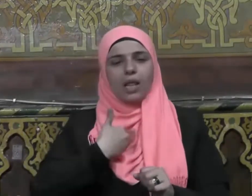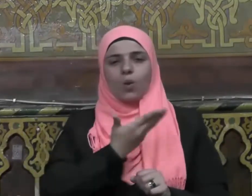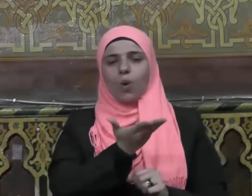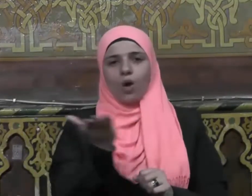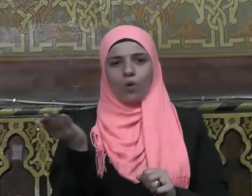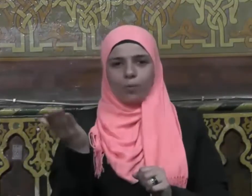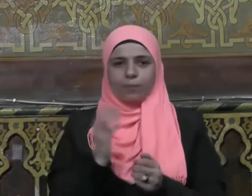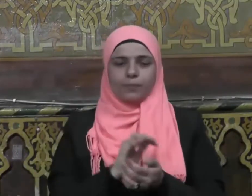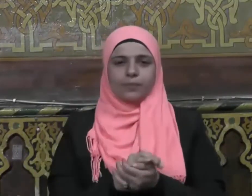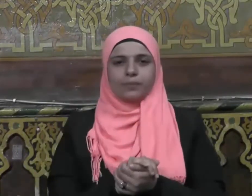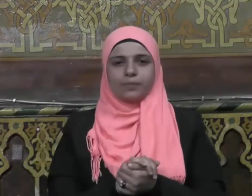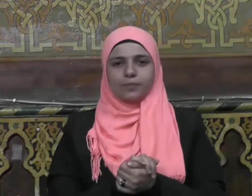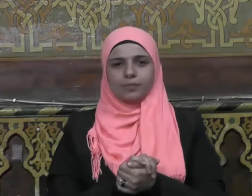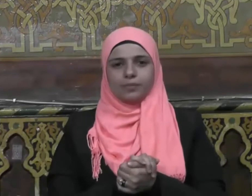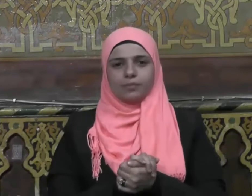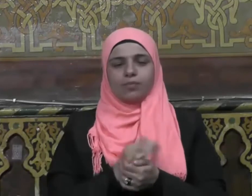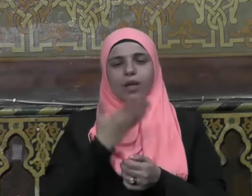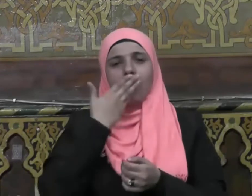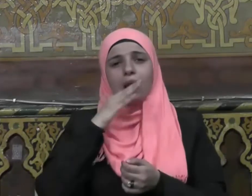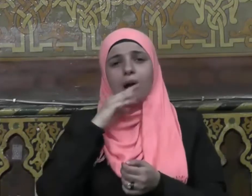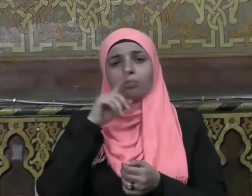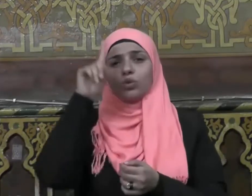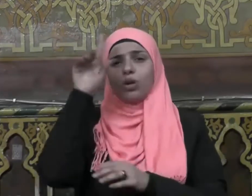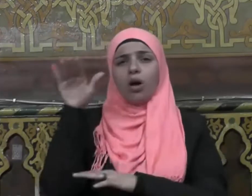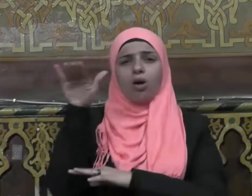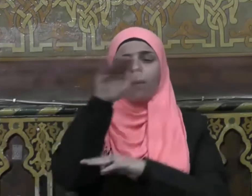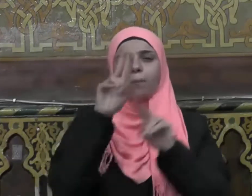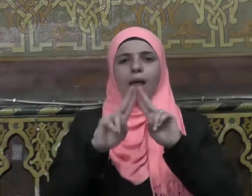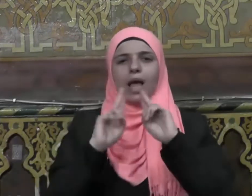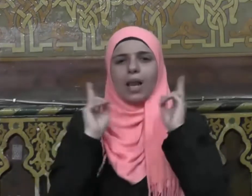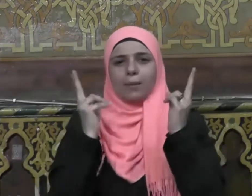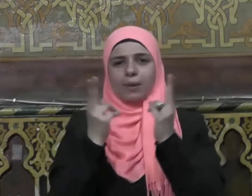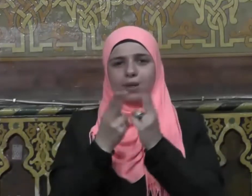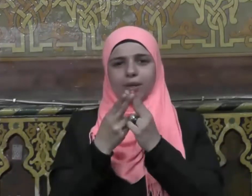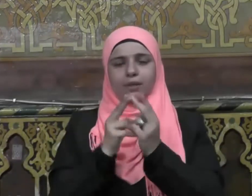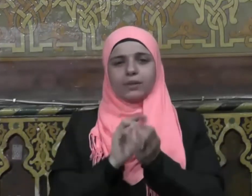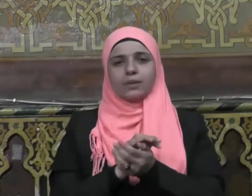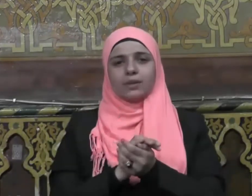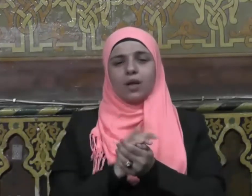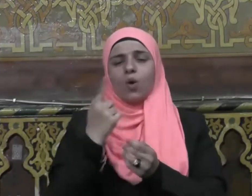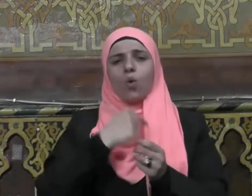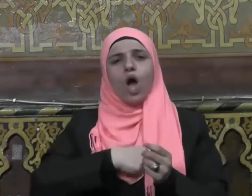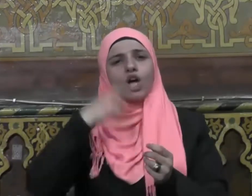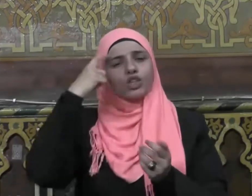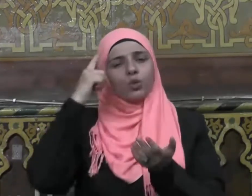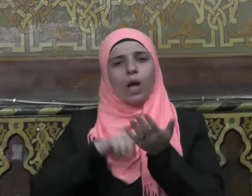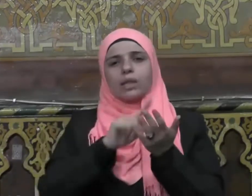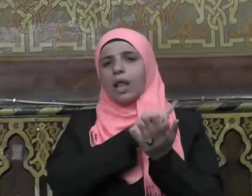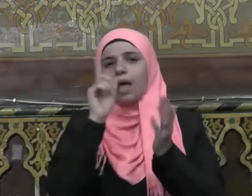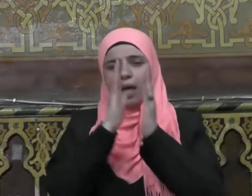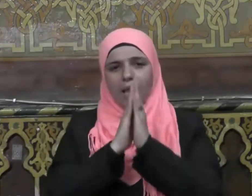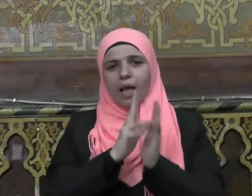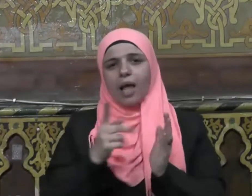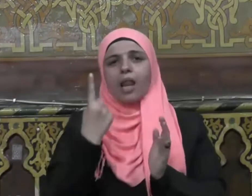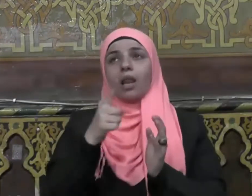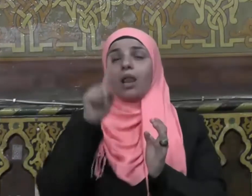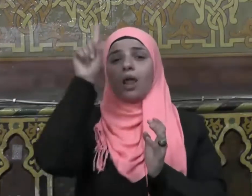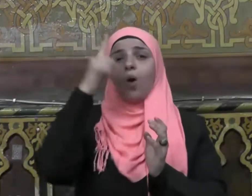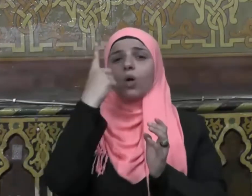ولكم. الحمد لله رب العالمين، وأشهد أن لا إله إلا الله وحده لا شريك